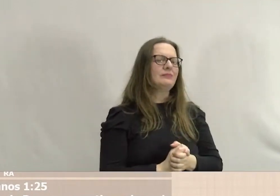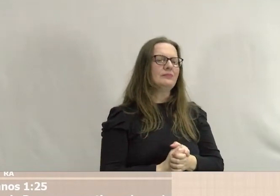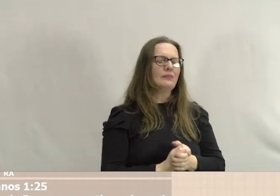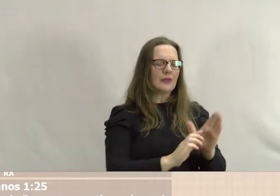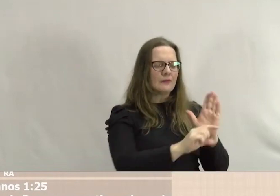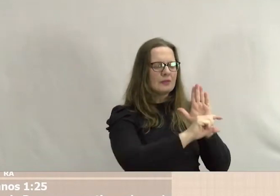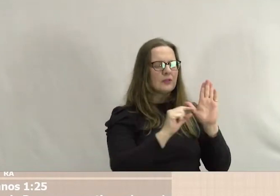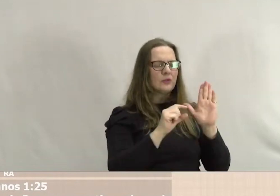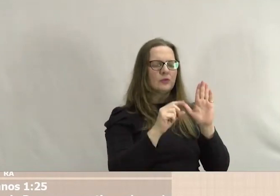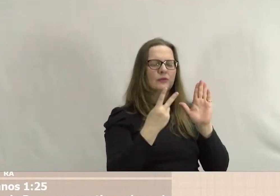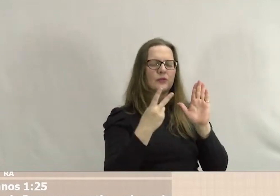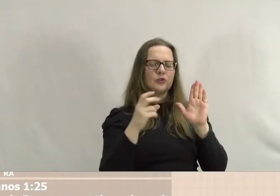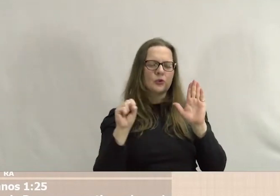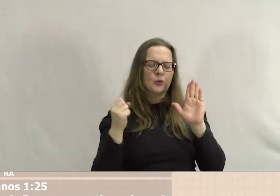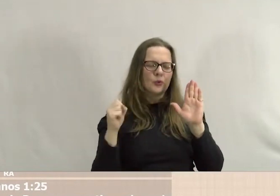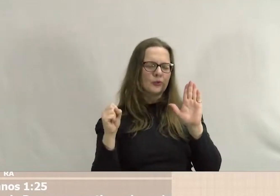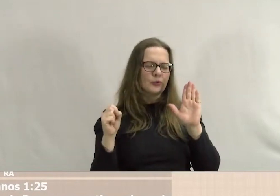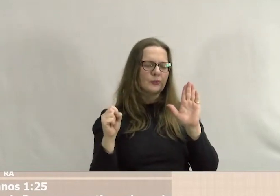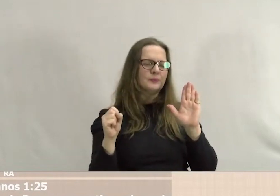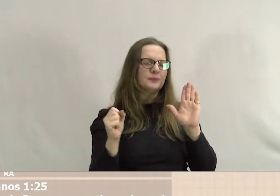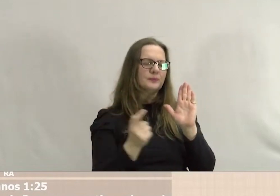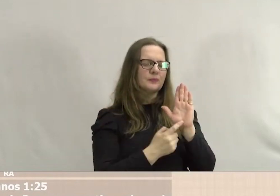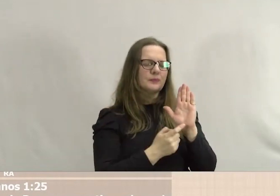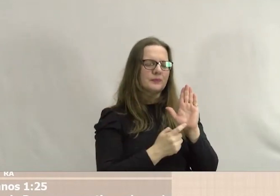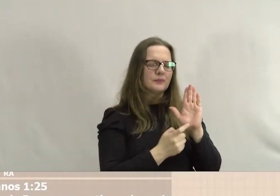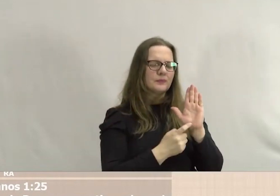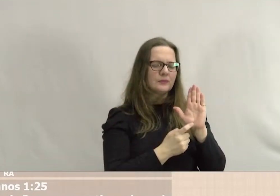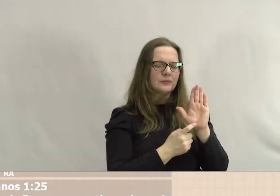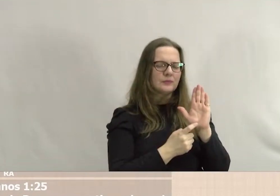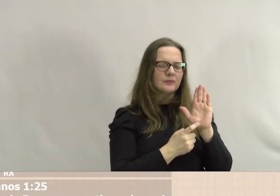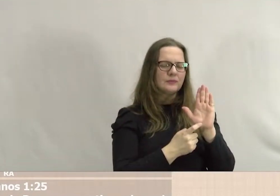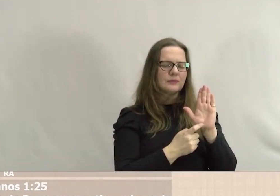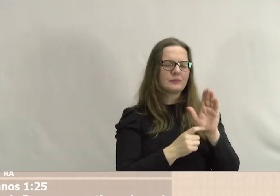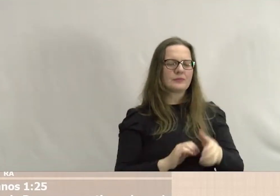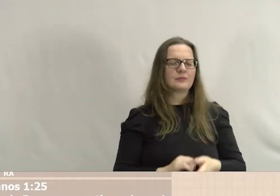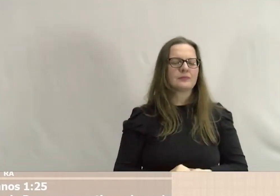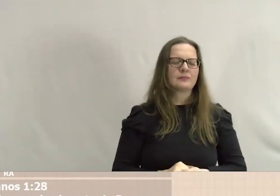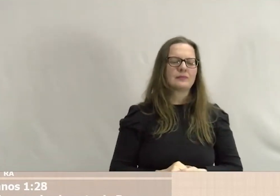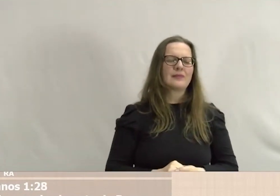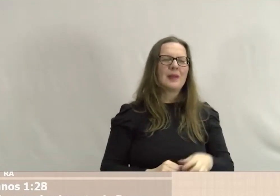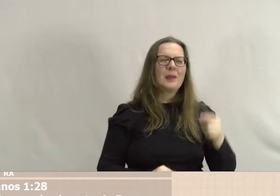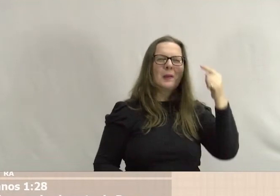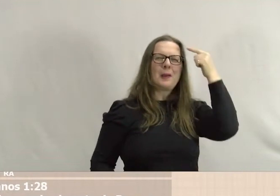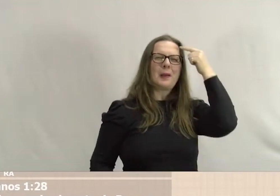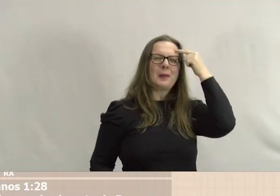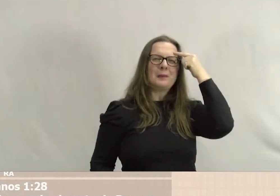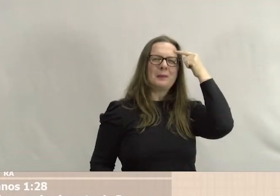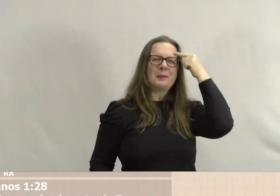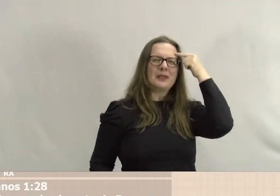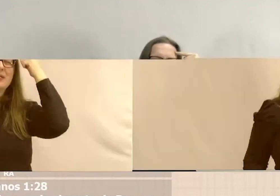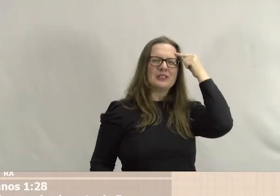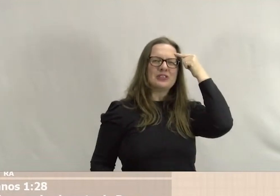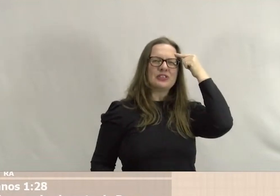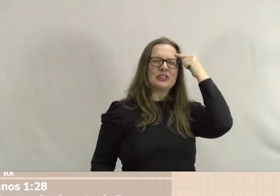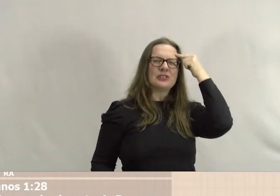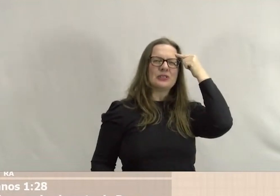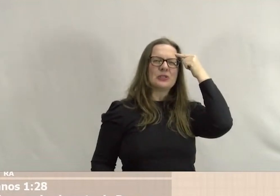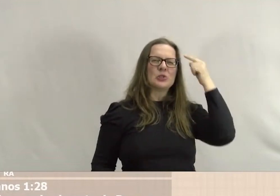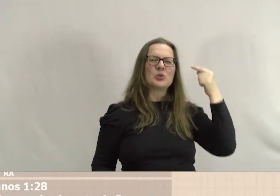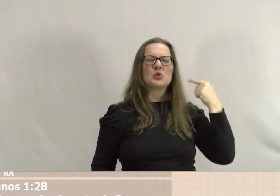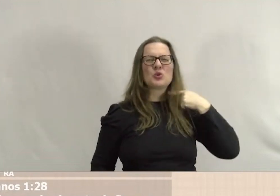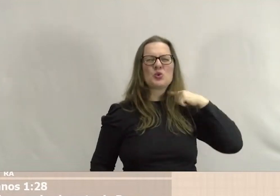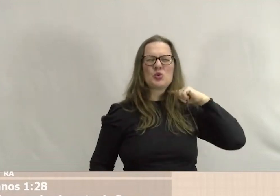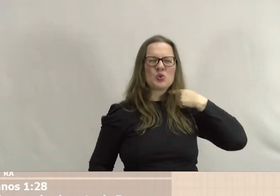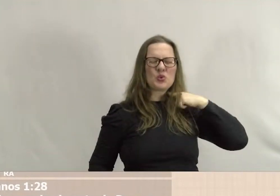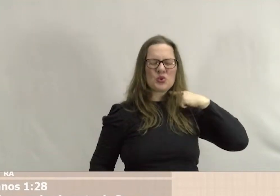versículo 28, a uma disposição mental reprovável para praticarem